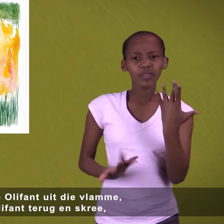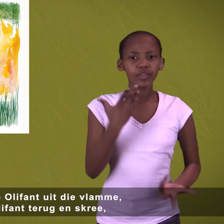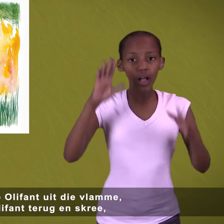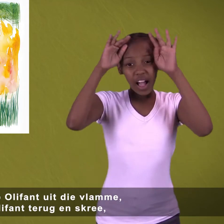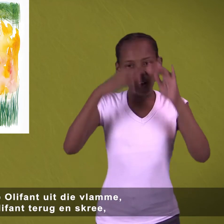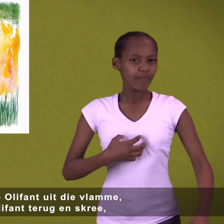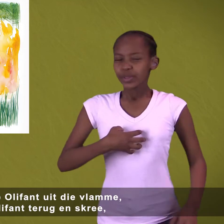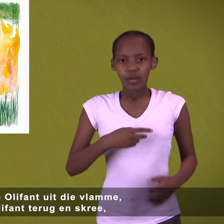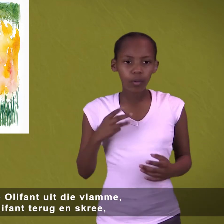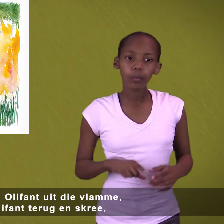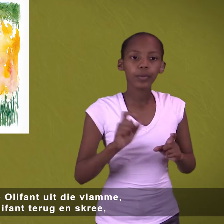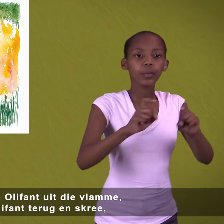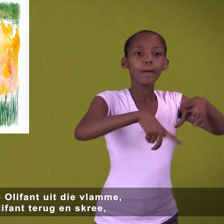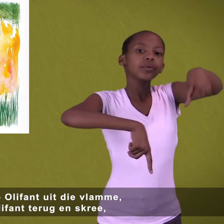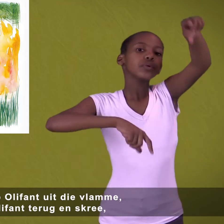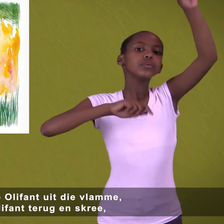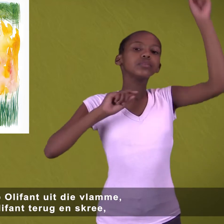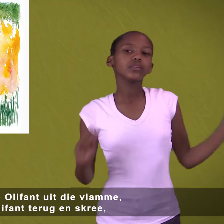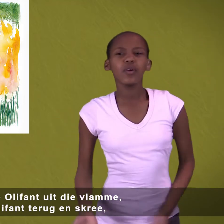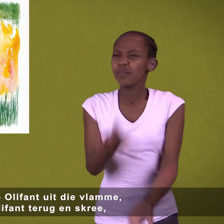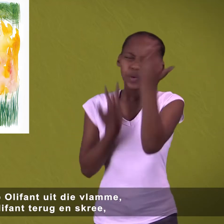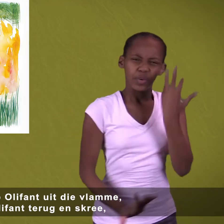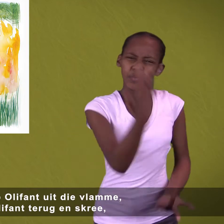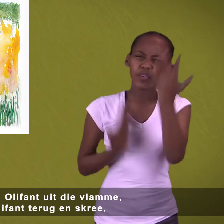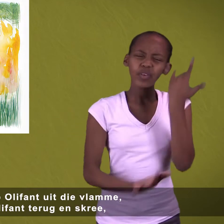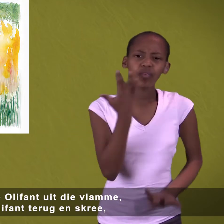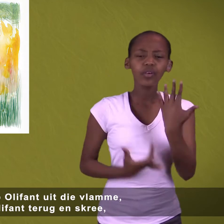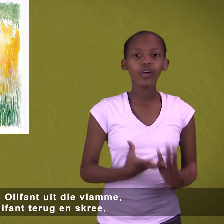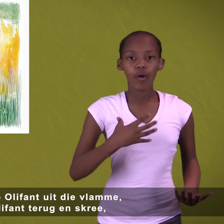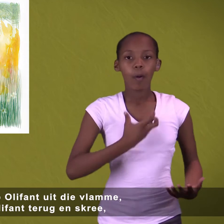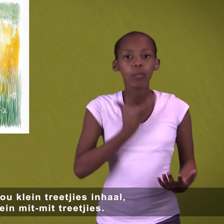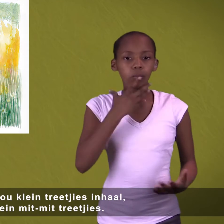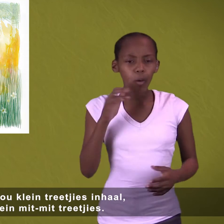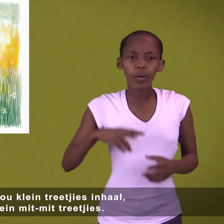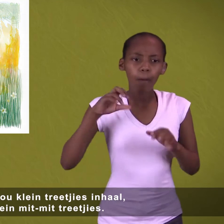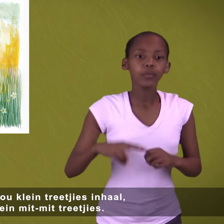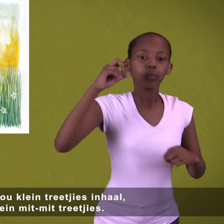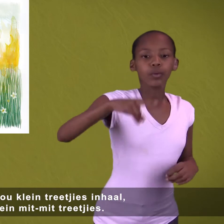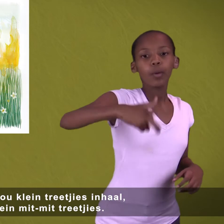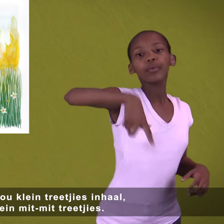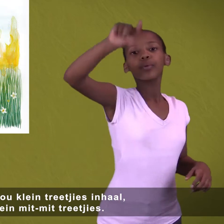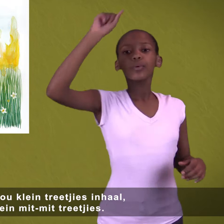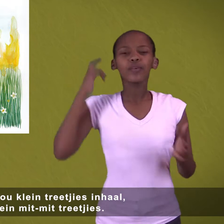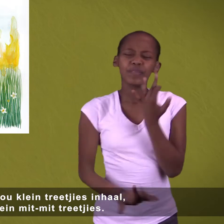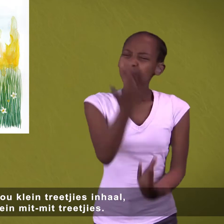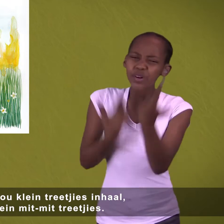trap, olifant uit die vlamme. Dan kyk olifant terug en skree. Die vuur sal jou klein triekies